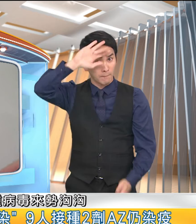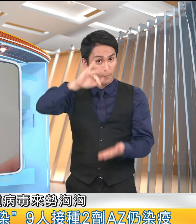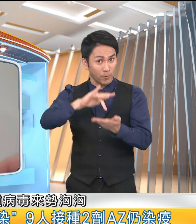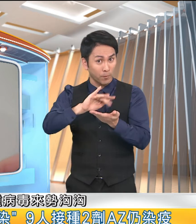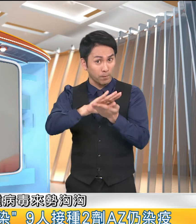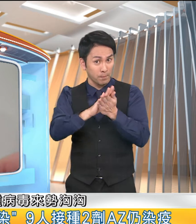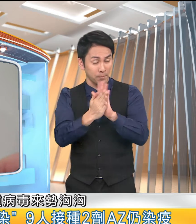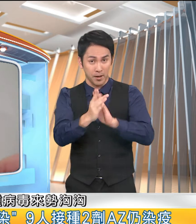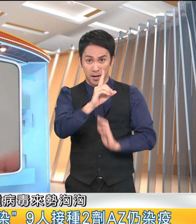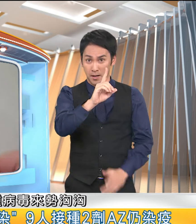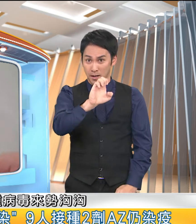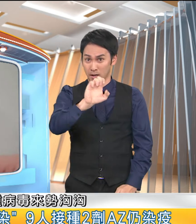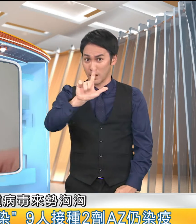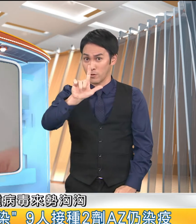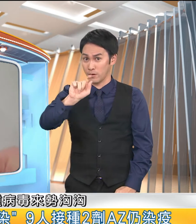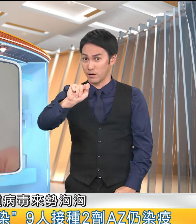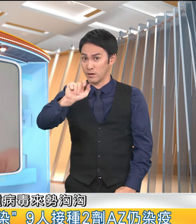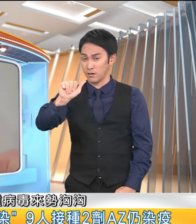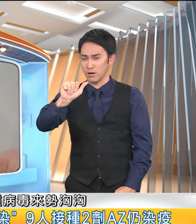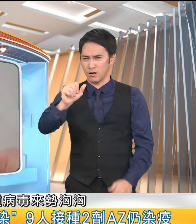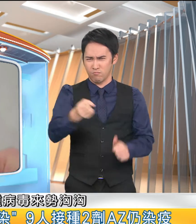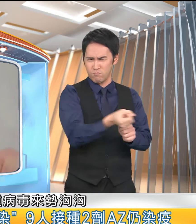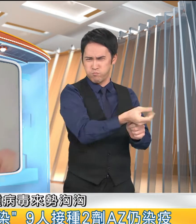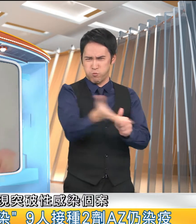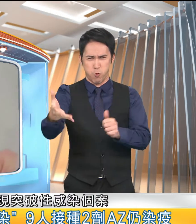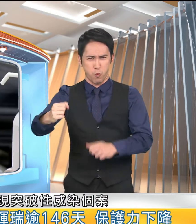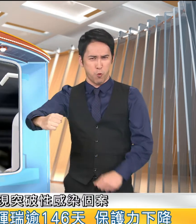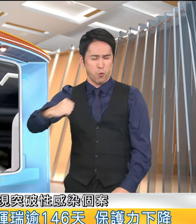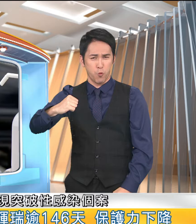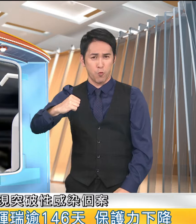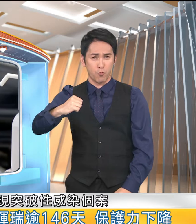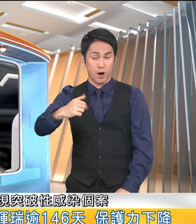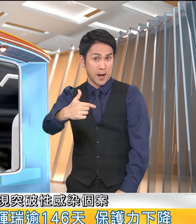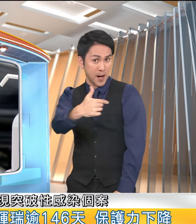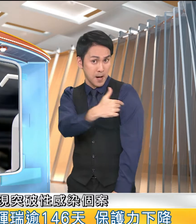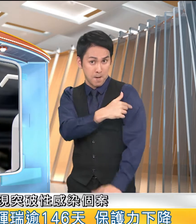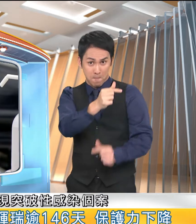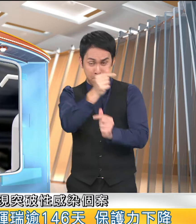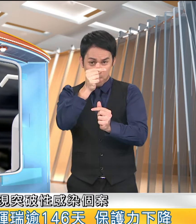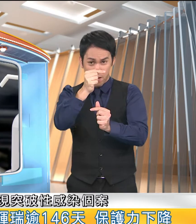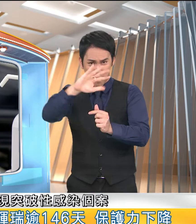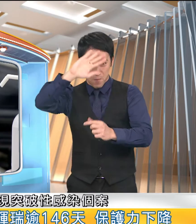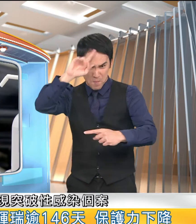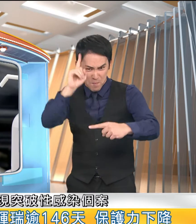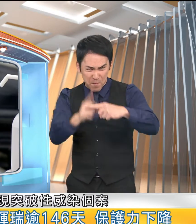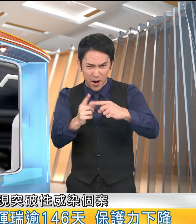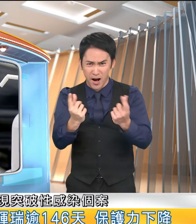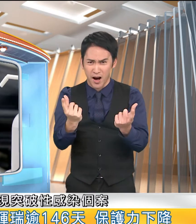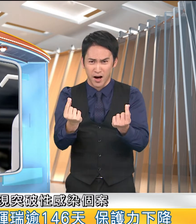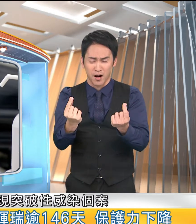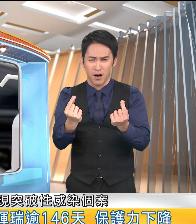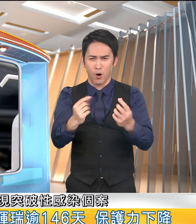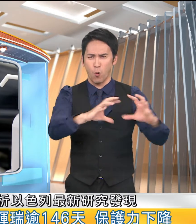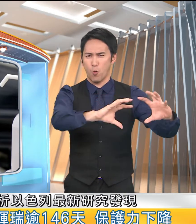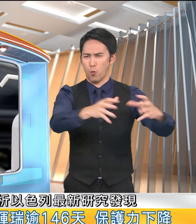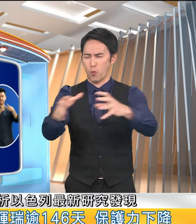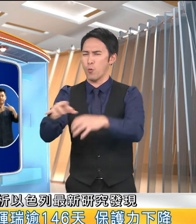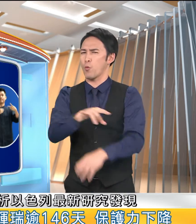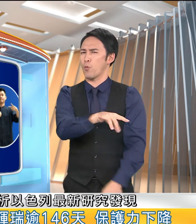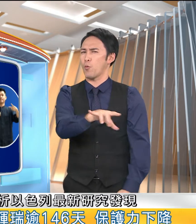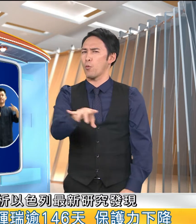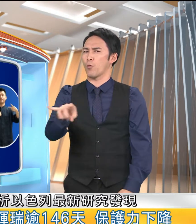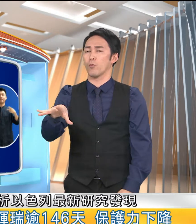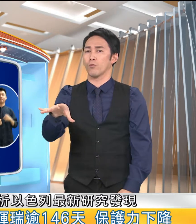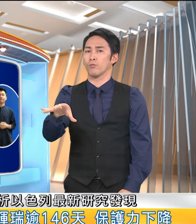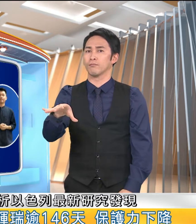因为 Delta 变种病毒来势汹汹，多个国家陆续出现了突破性感染个案。国